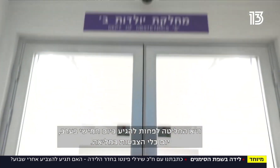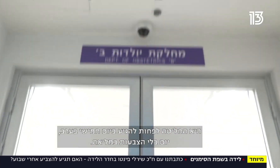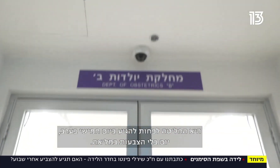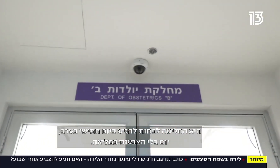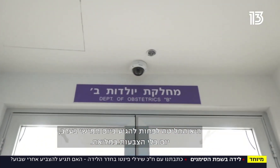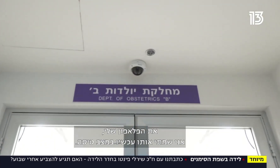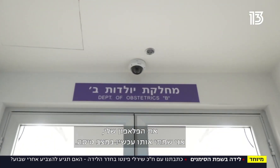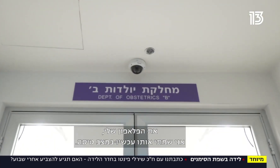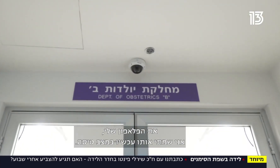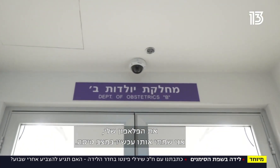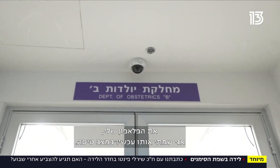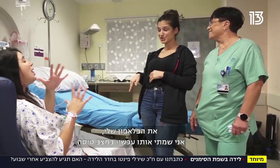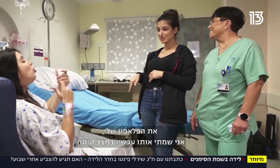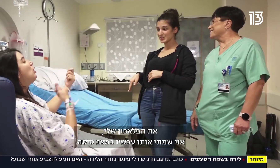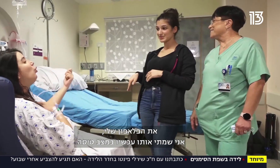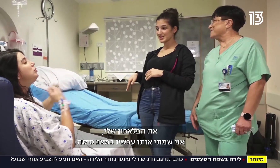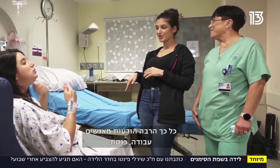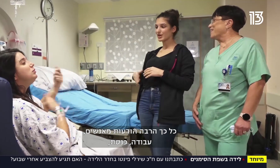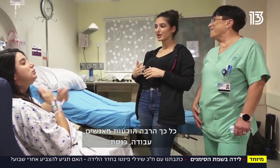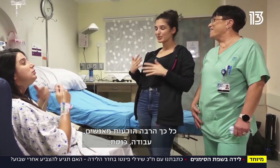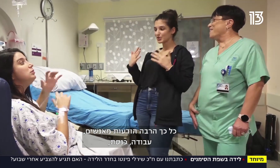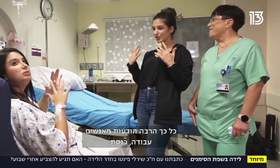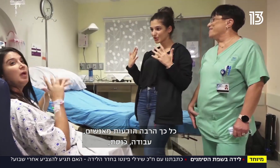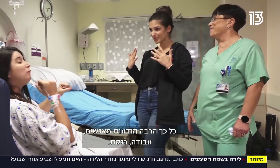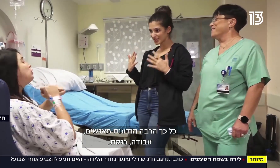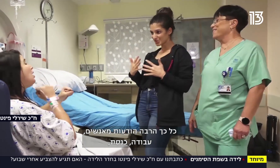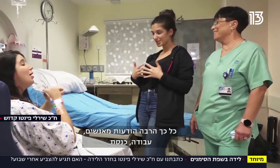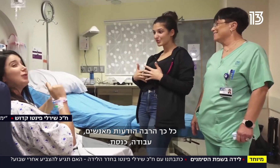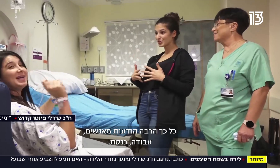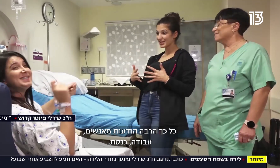במליאה. את הפלאפון שאני שמתי אותו עכשיו במצב טיסה, כל כך הרבה הודעות מאנשים, עבודה,